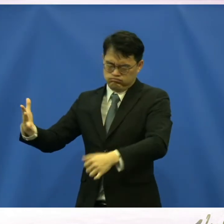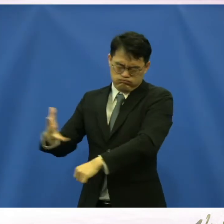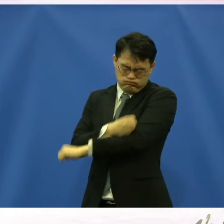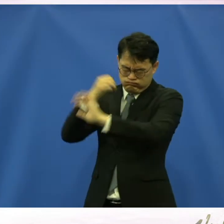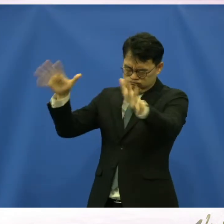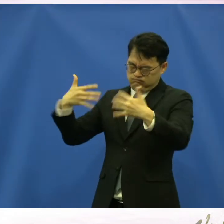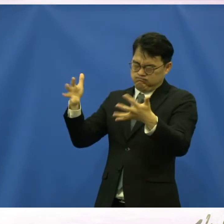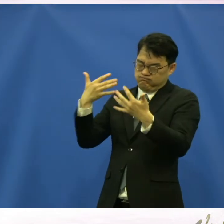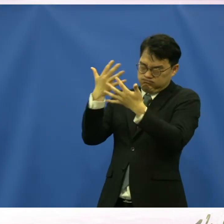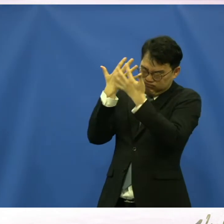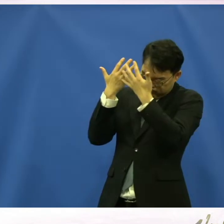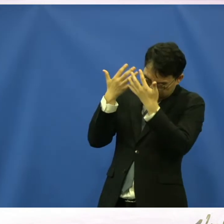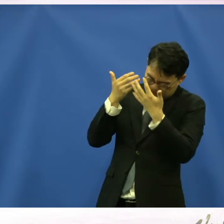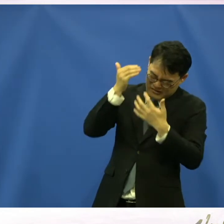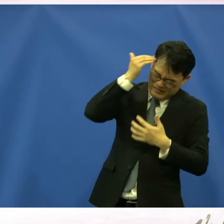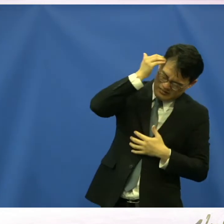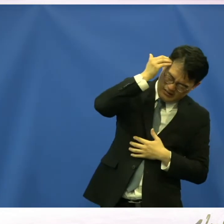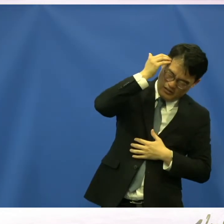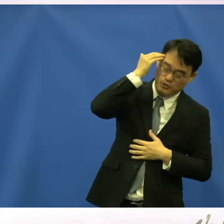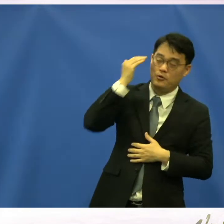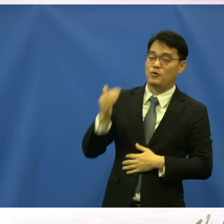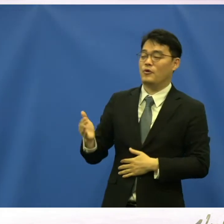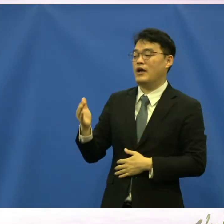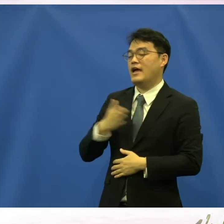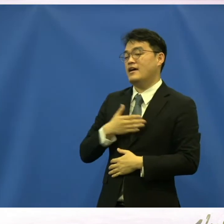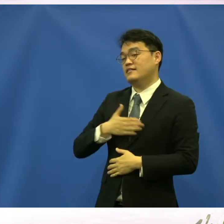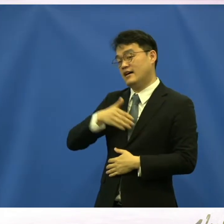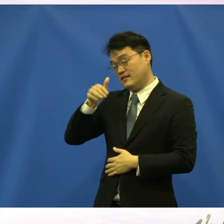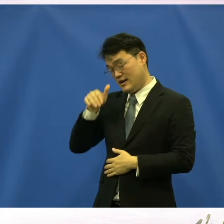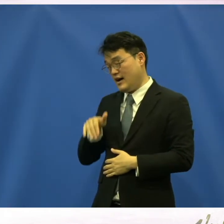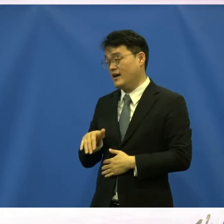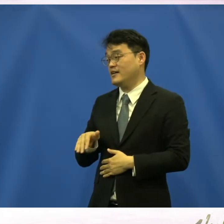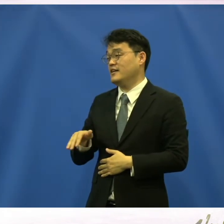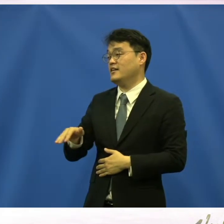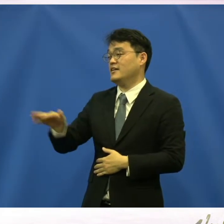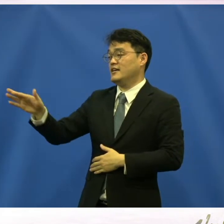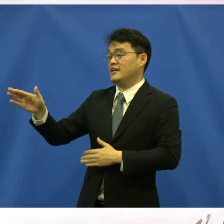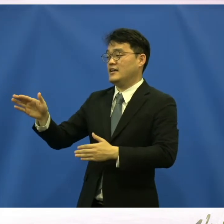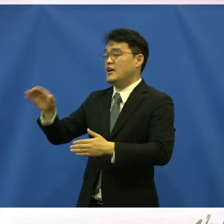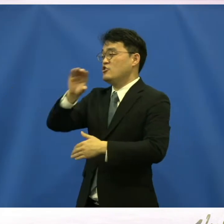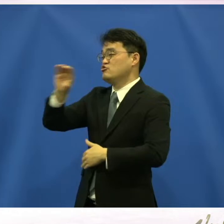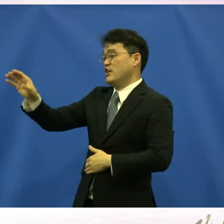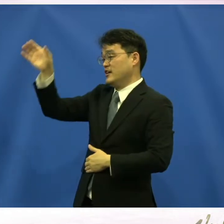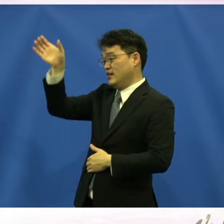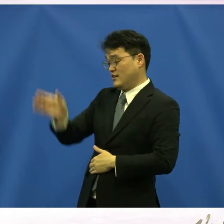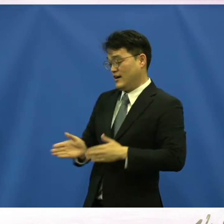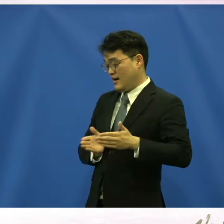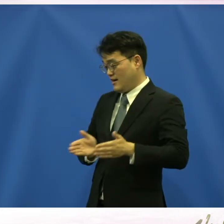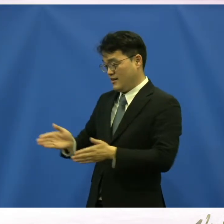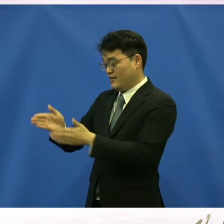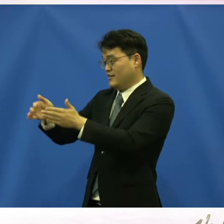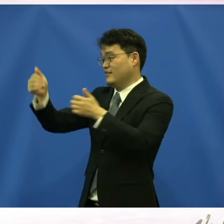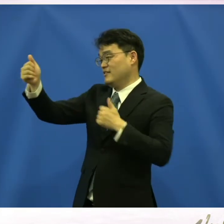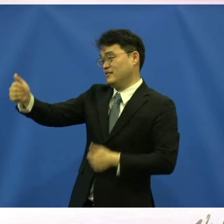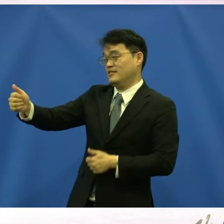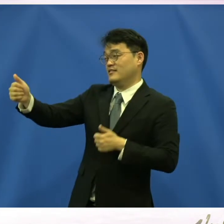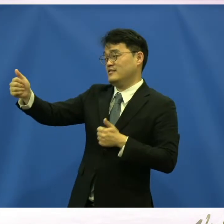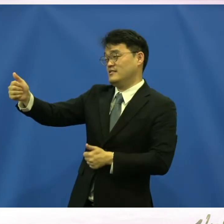오직 바라봤기를 바라도 나는 가리 주의 길을